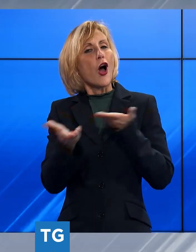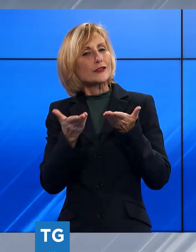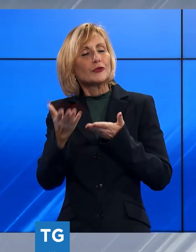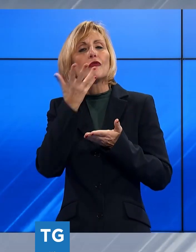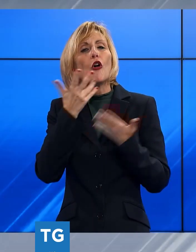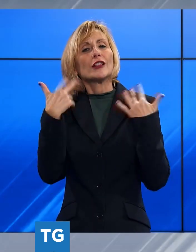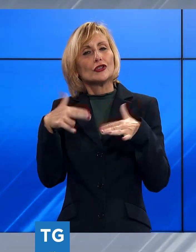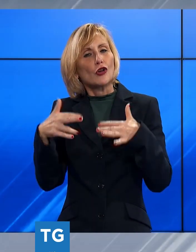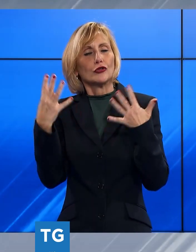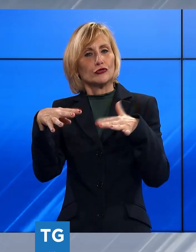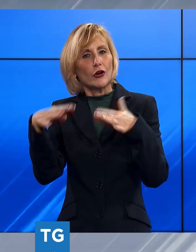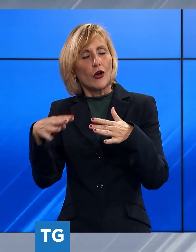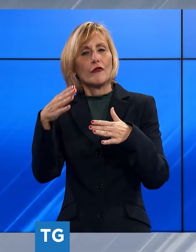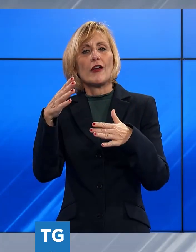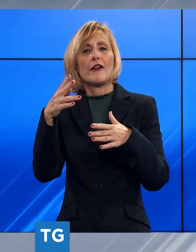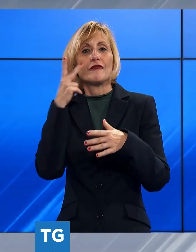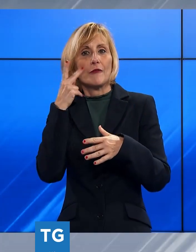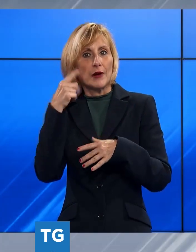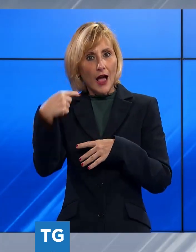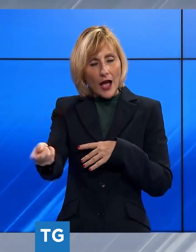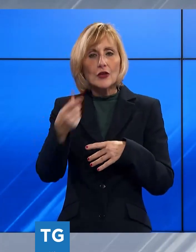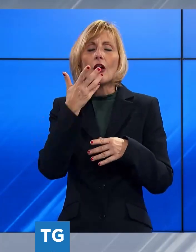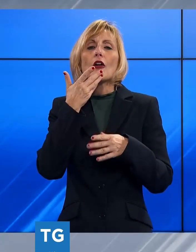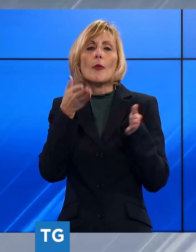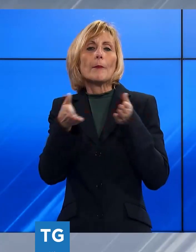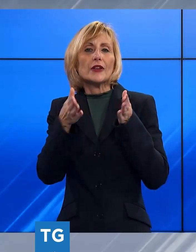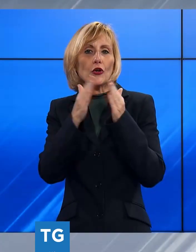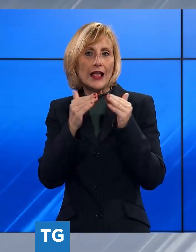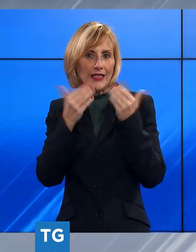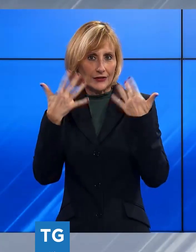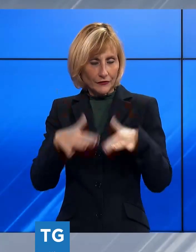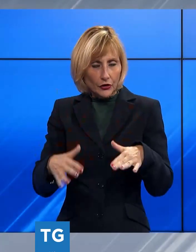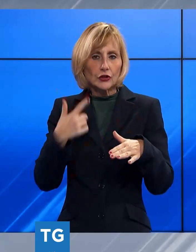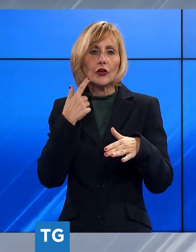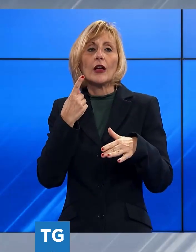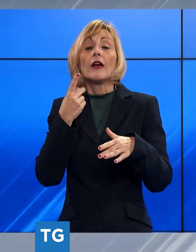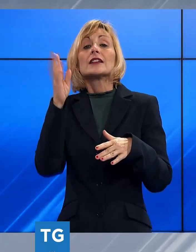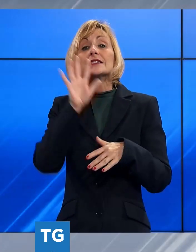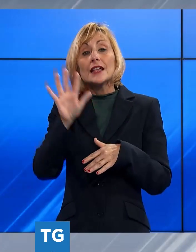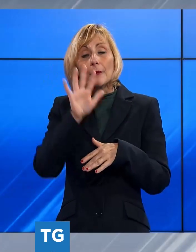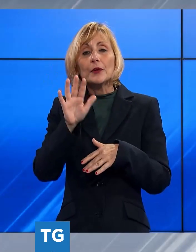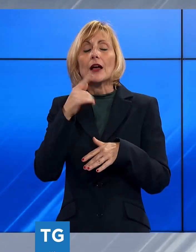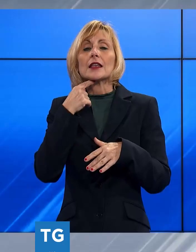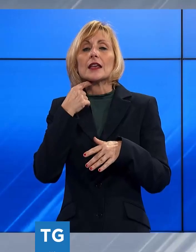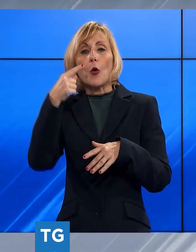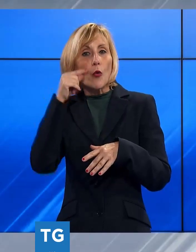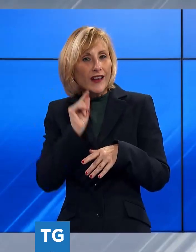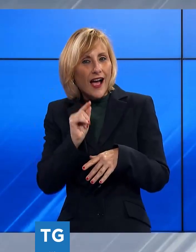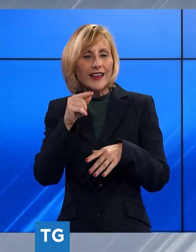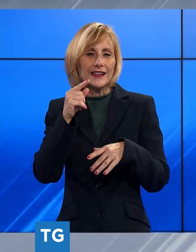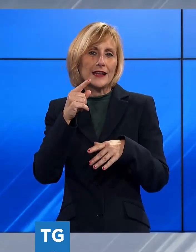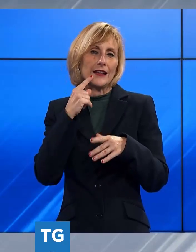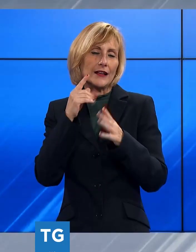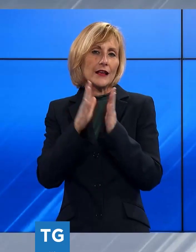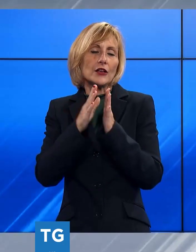la festa che conclude il loro periodo natalizio secondo il rito i fedeli devono emergersi mari fiumi laghi per ricordare il battesimo di